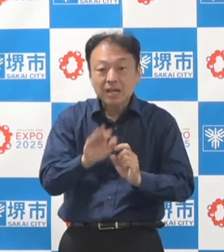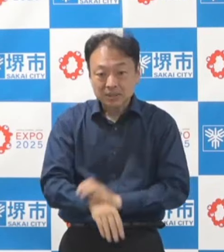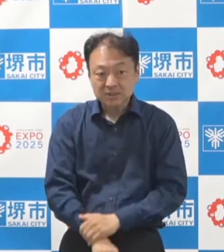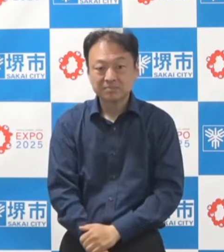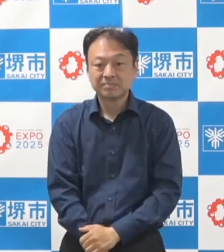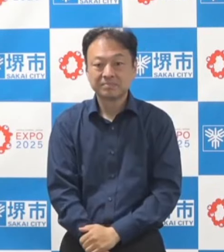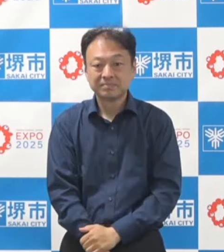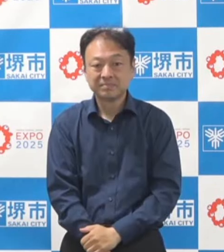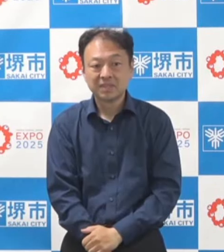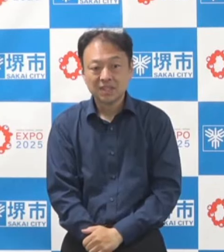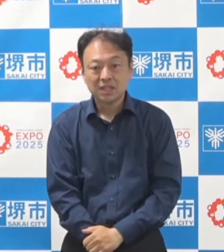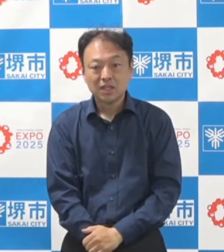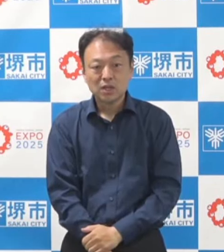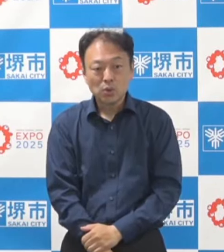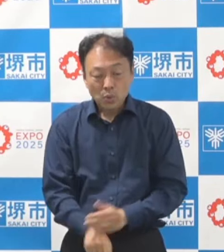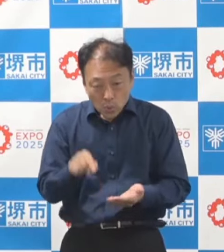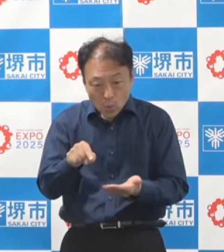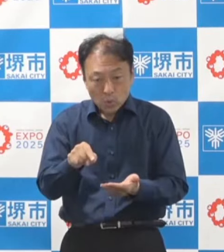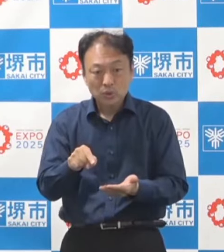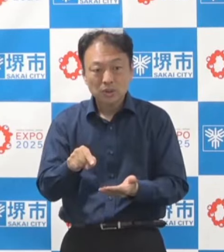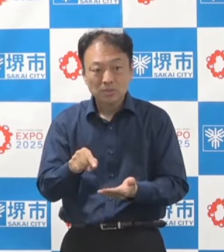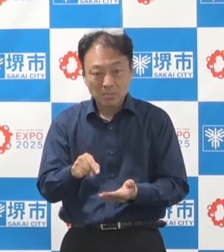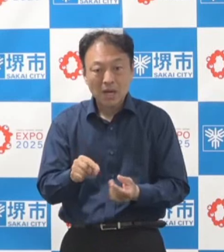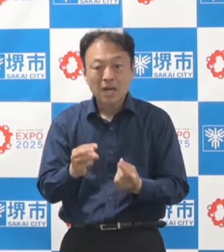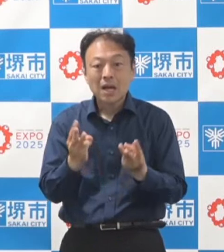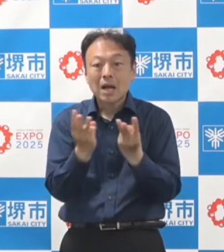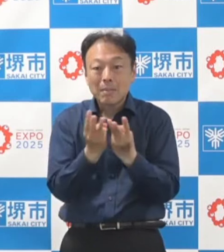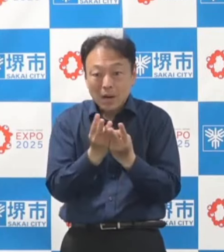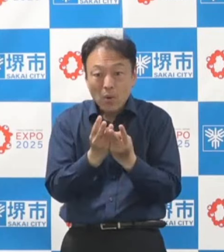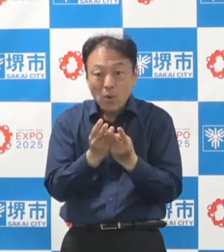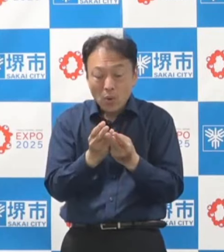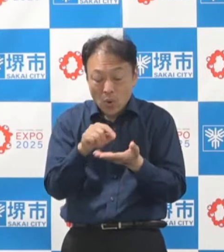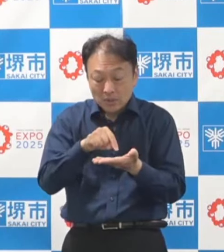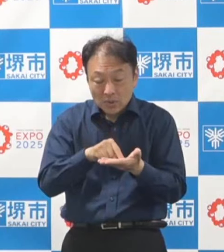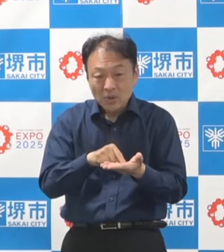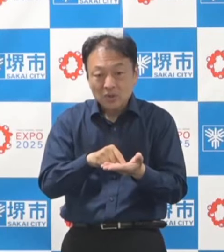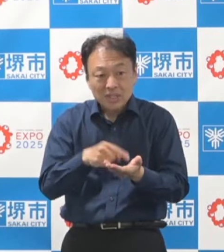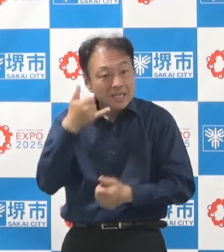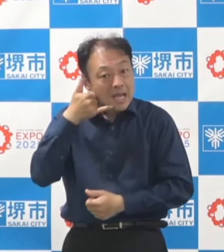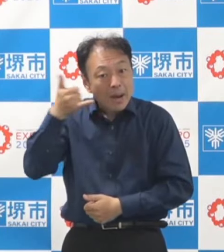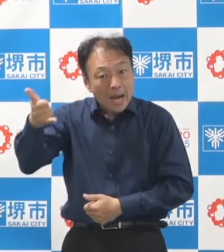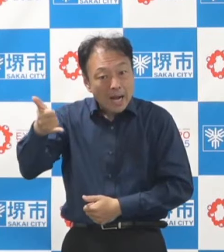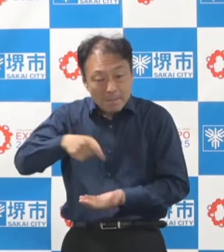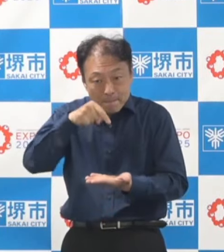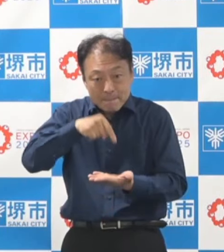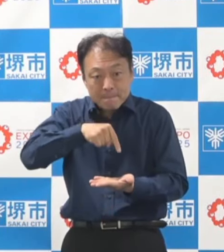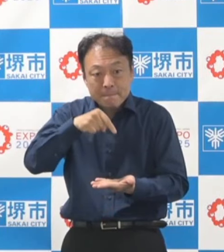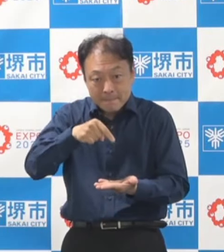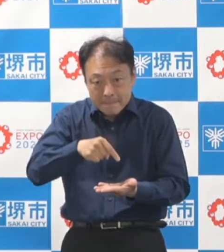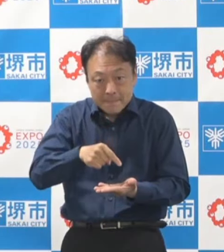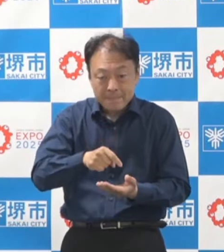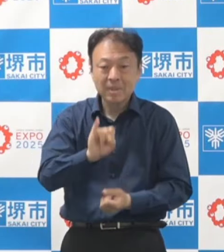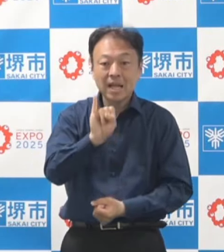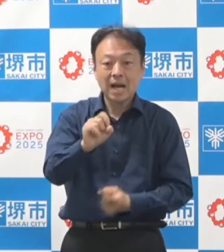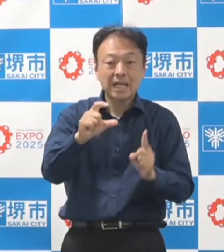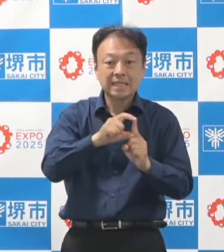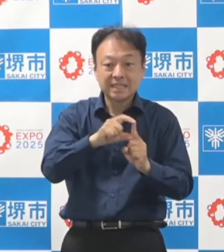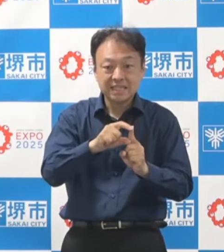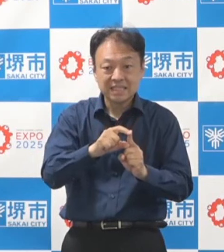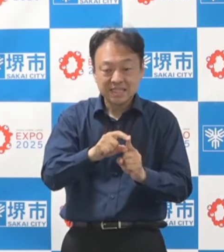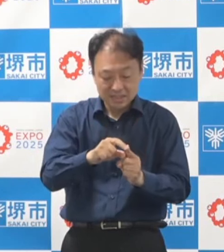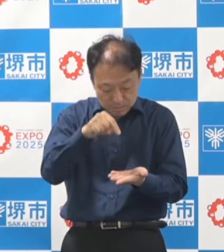ちらをですね、この番号0120から始まった番号書いてありますが、こちらにご連絡をしていただくと、ご